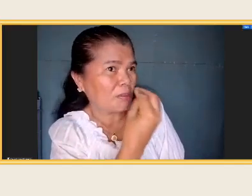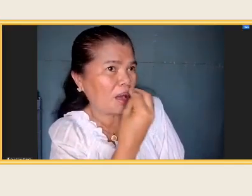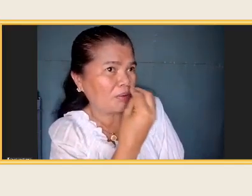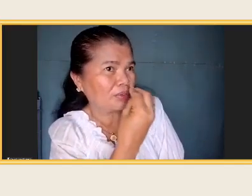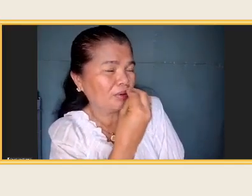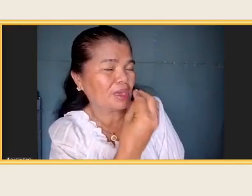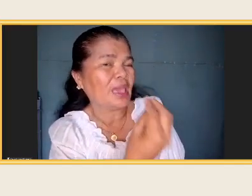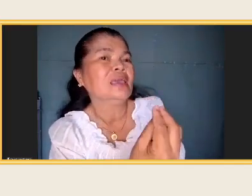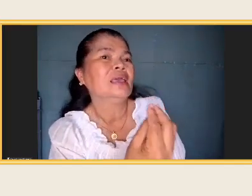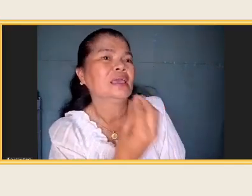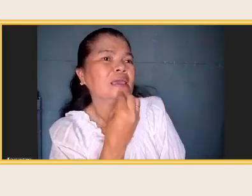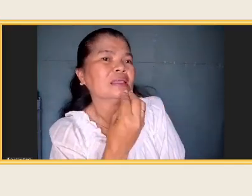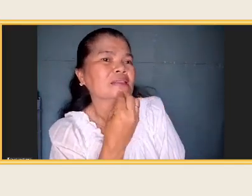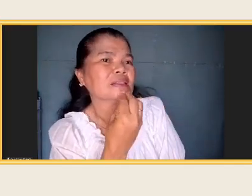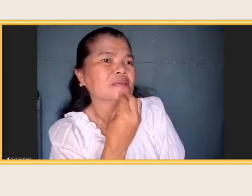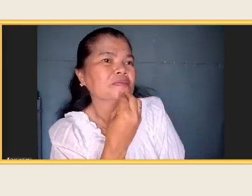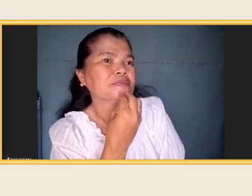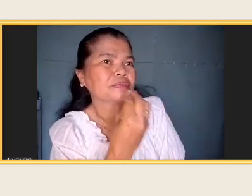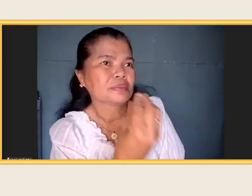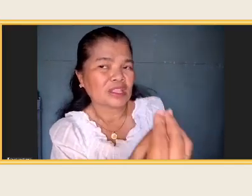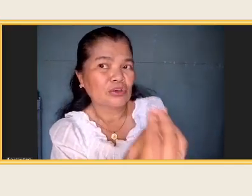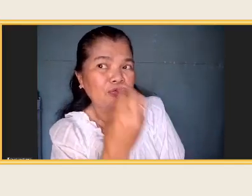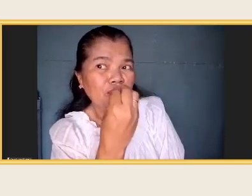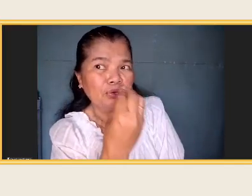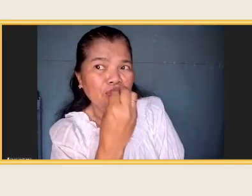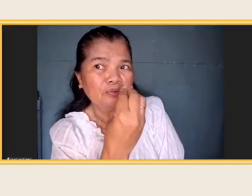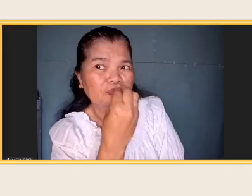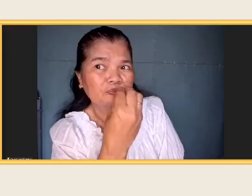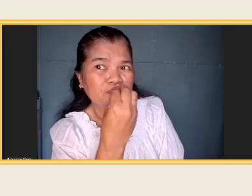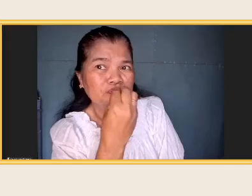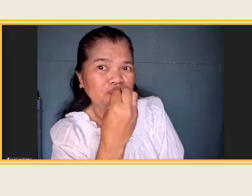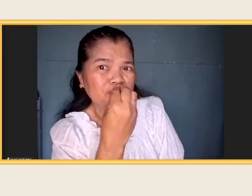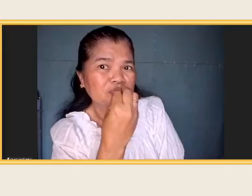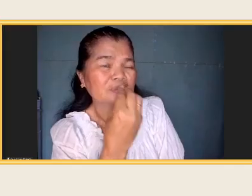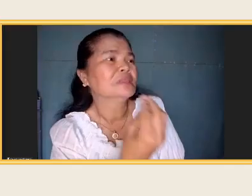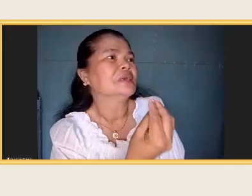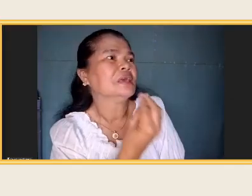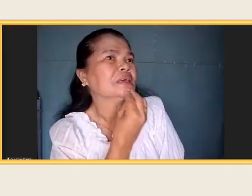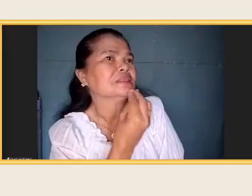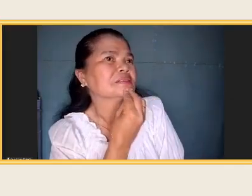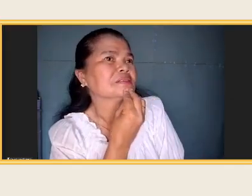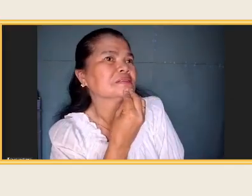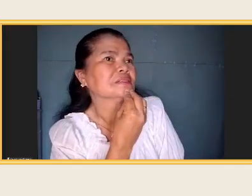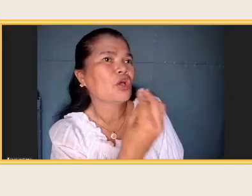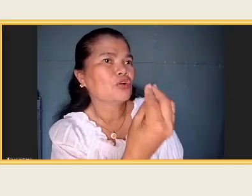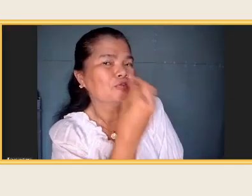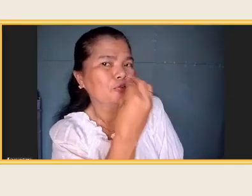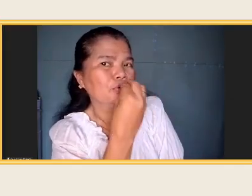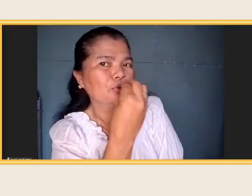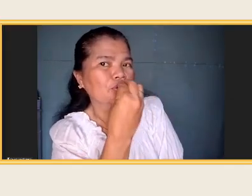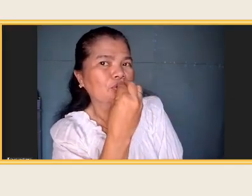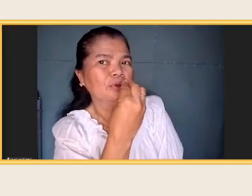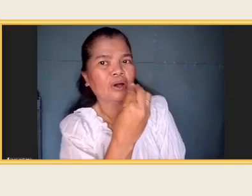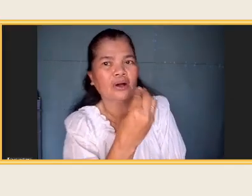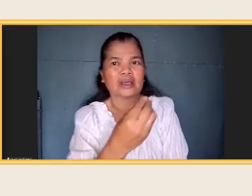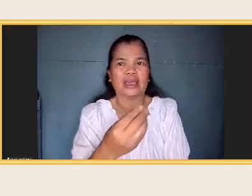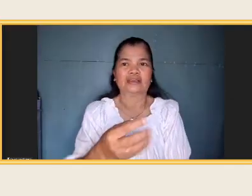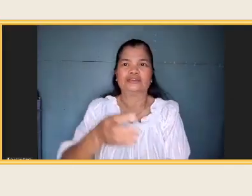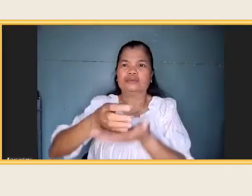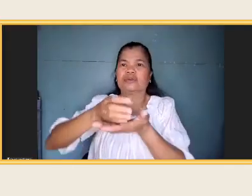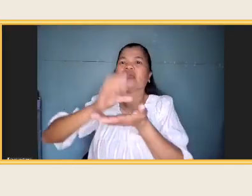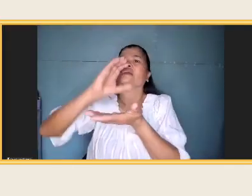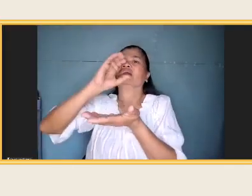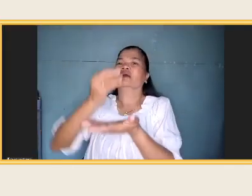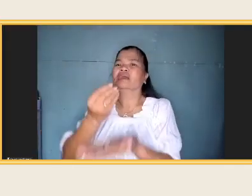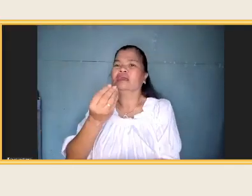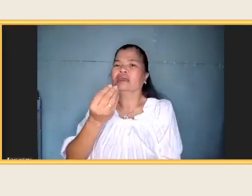dito sa mouth. Okay? Eat, food. Eat, food. Okay.